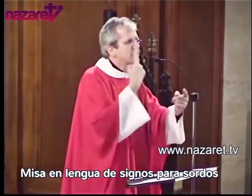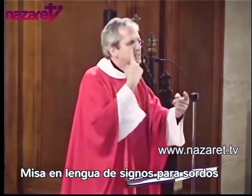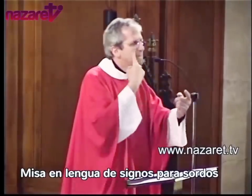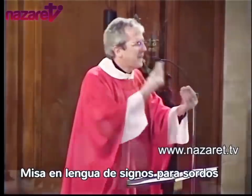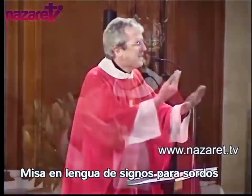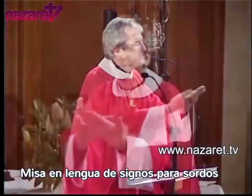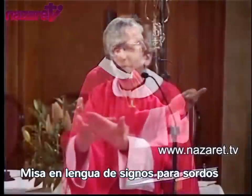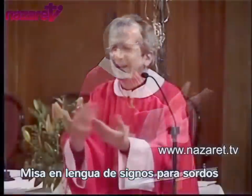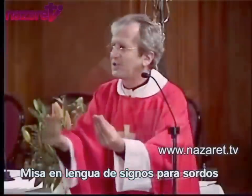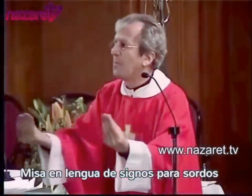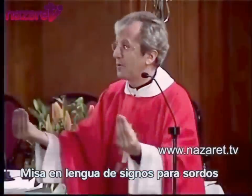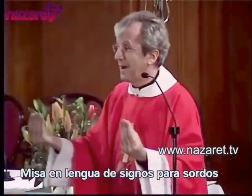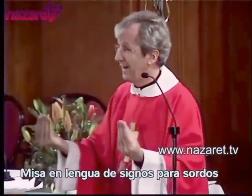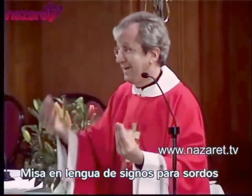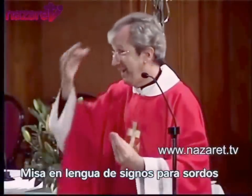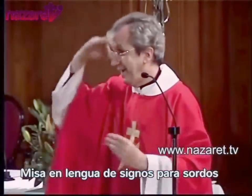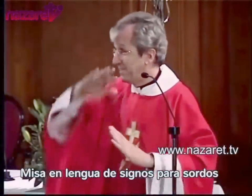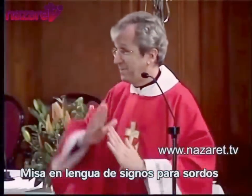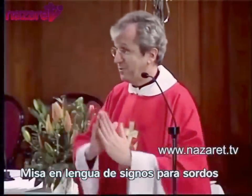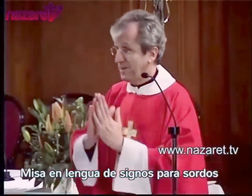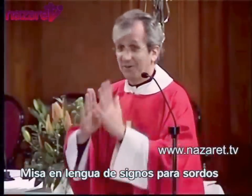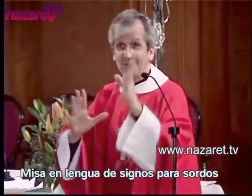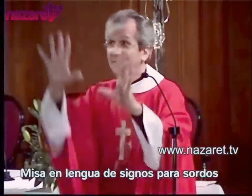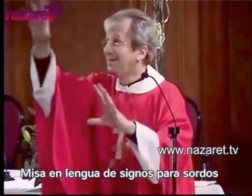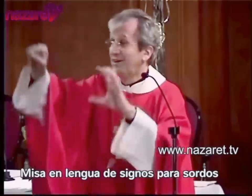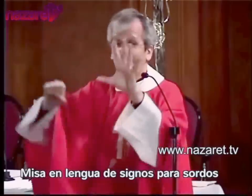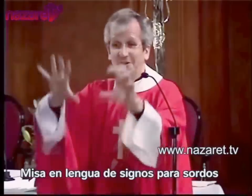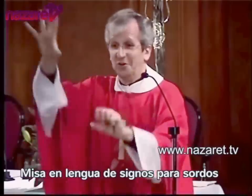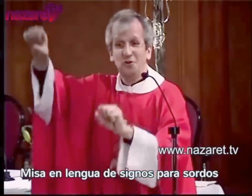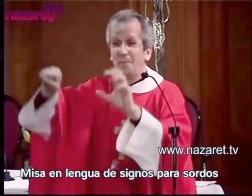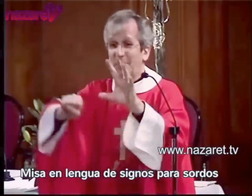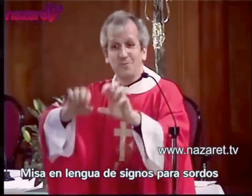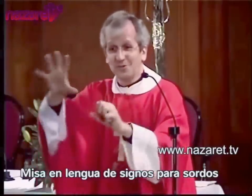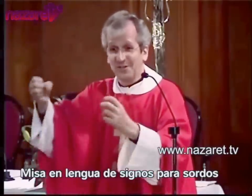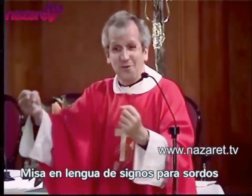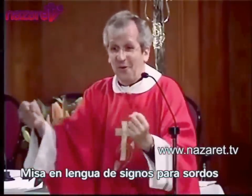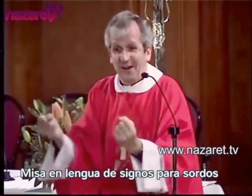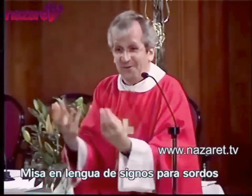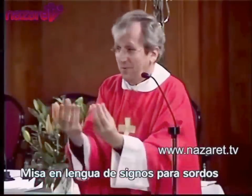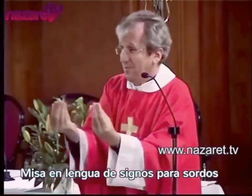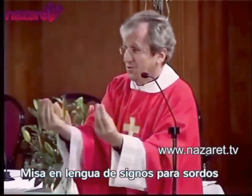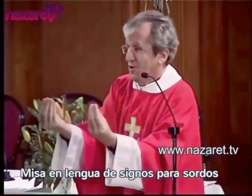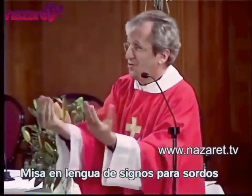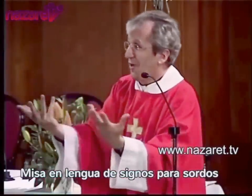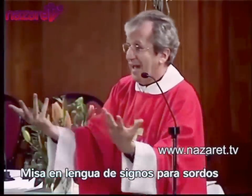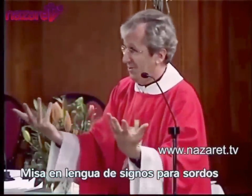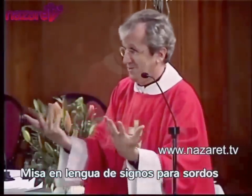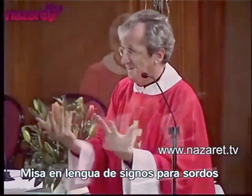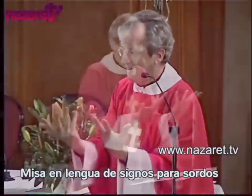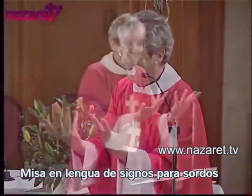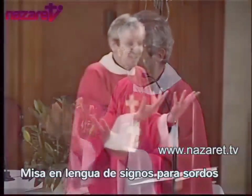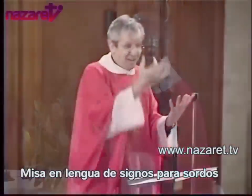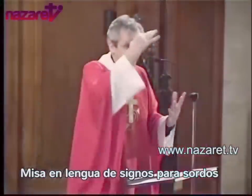las cosas, verlas, poderlas comprobar. El Espíritu Santo no podemos cogerlo, no podemos